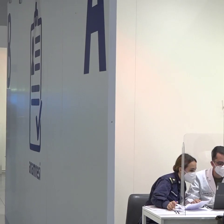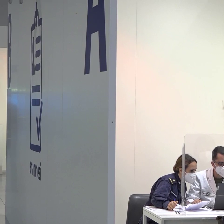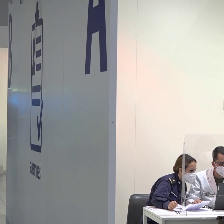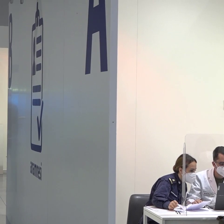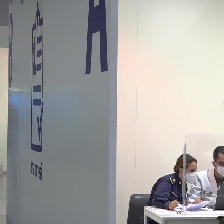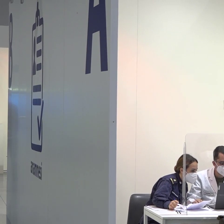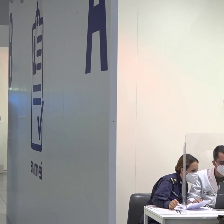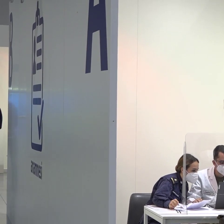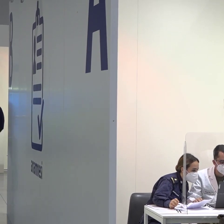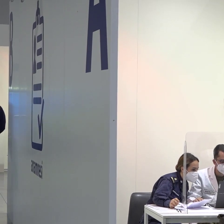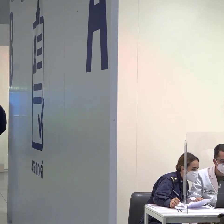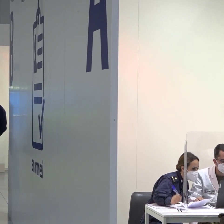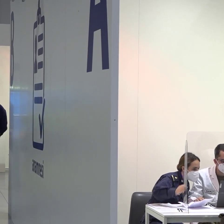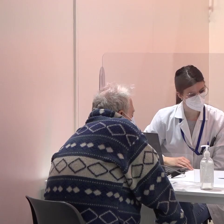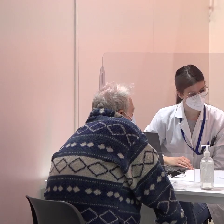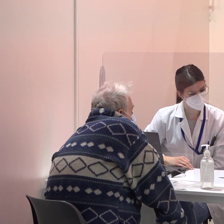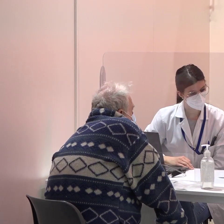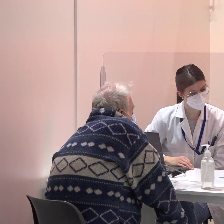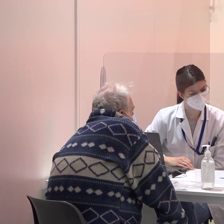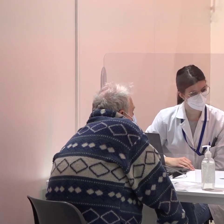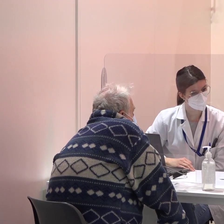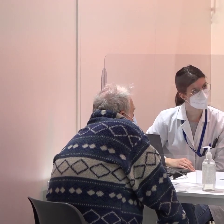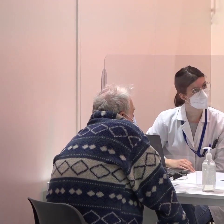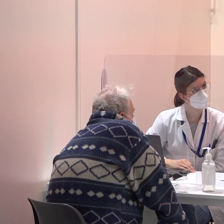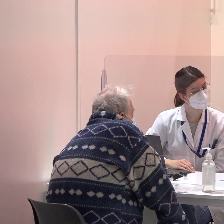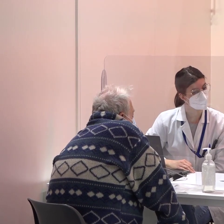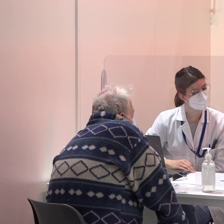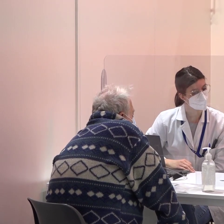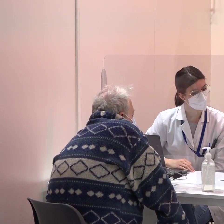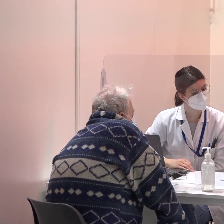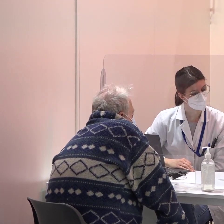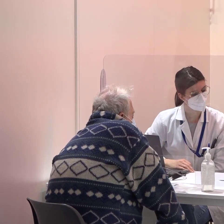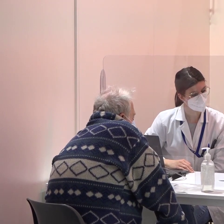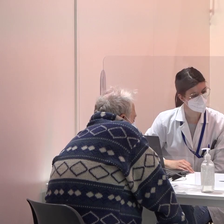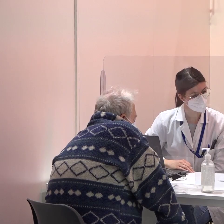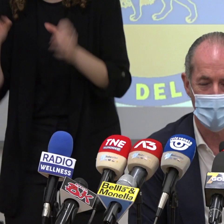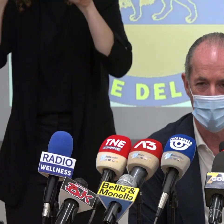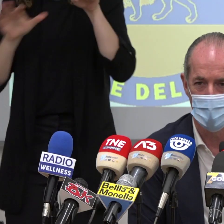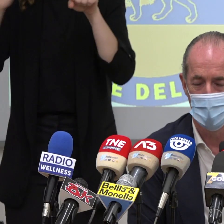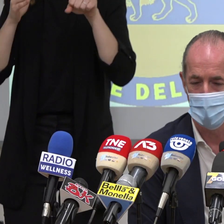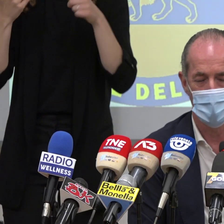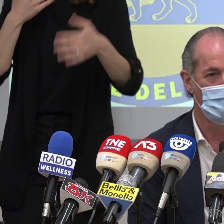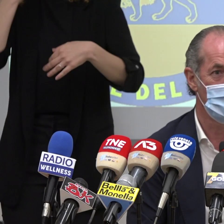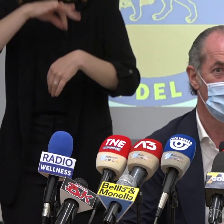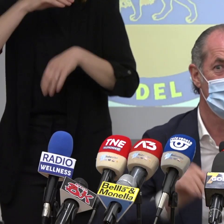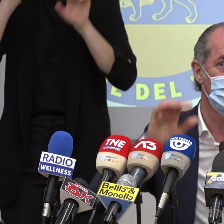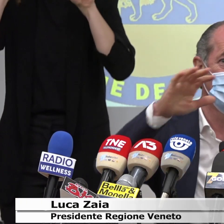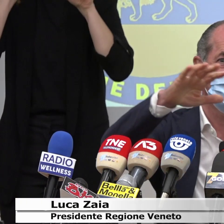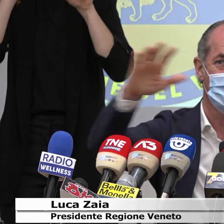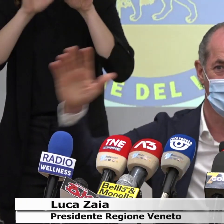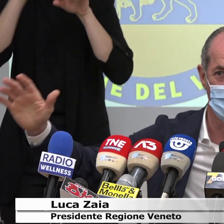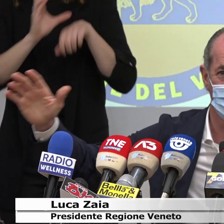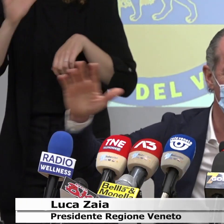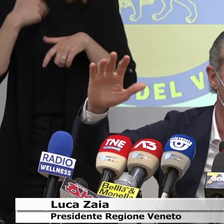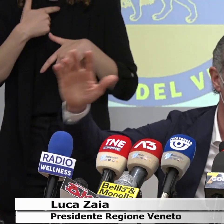disposizioni nazionali lo permettessero, essendo anche convinto che le richieste non saranno poi così tante. Noi diciamo che non immaginiamo